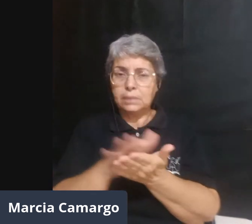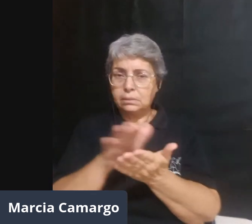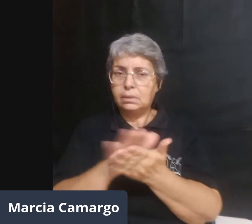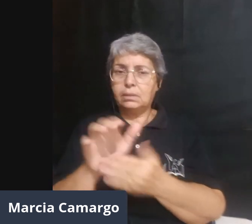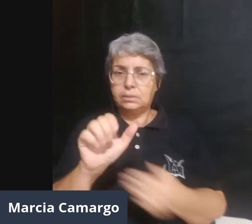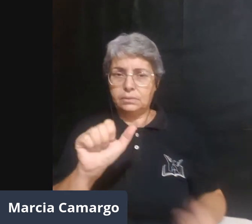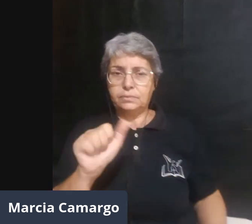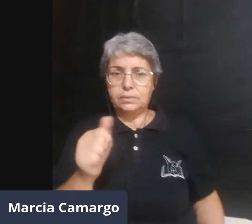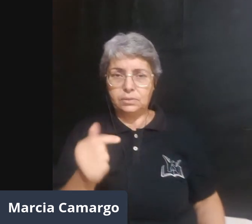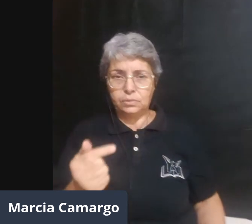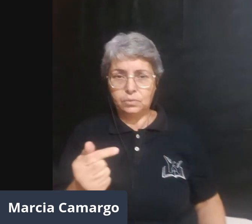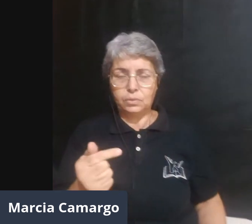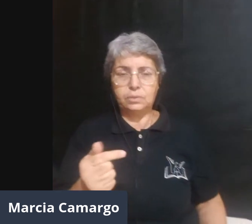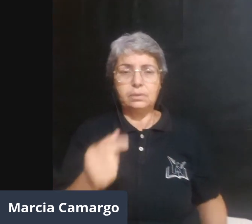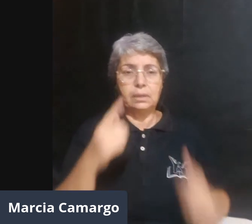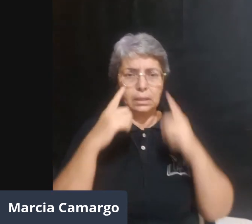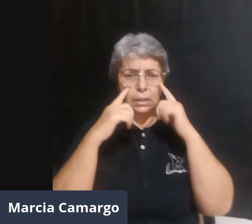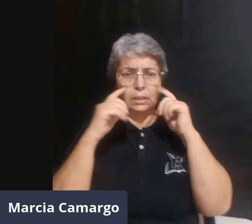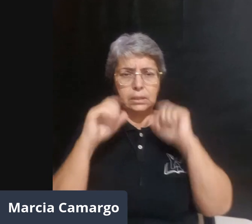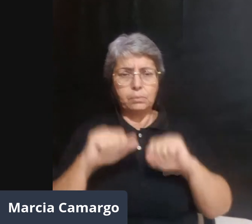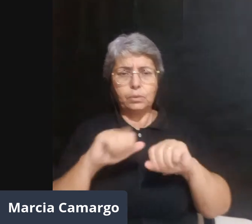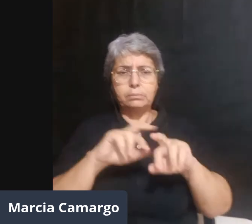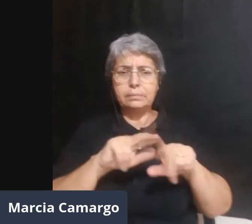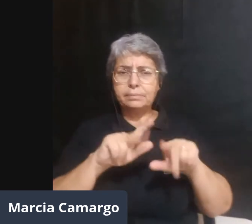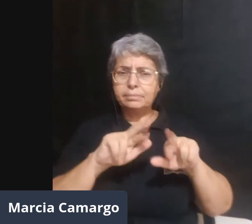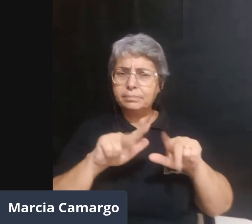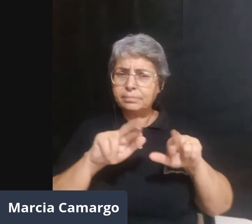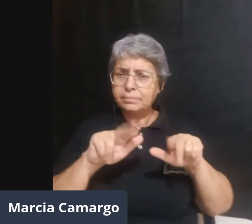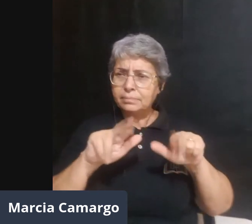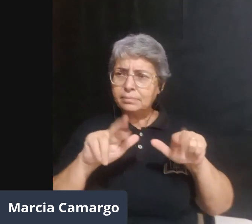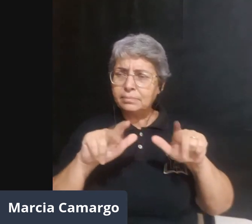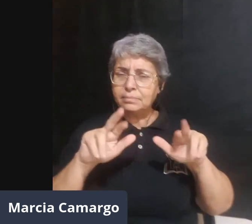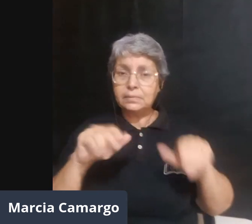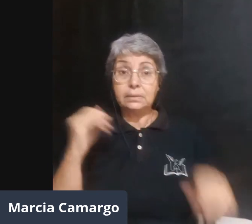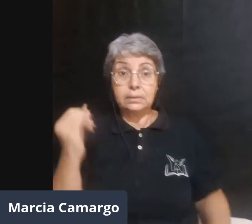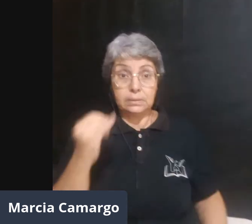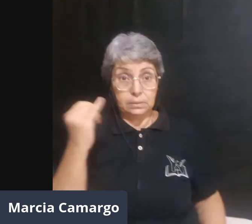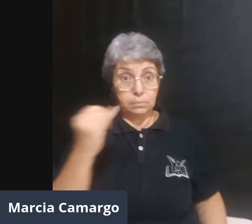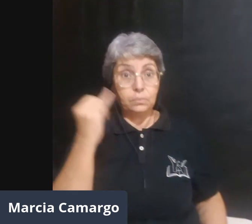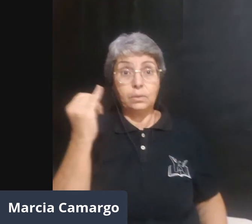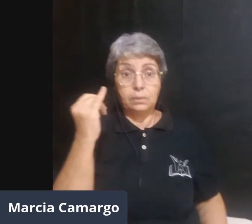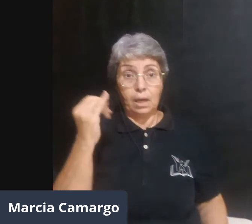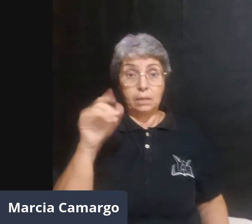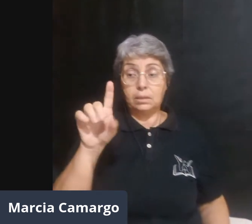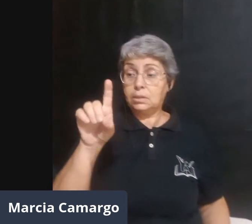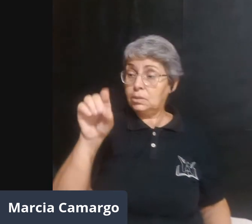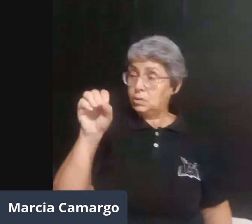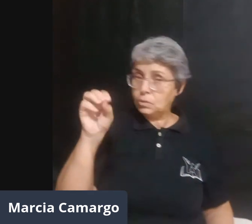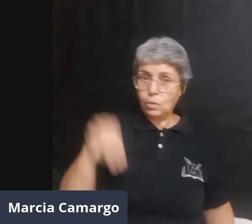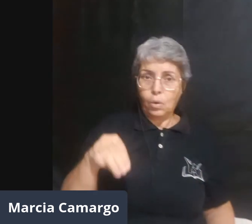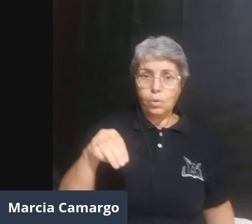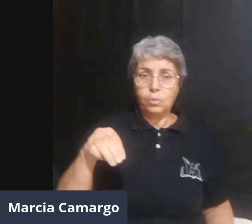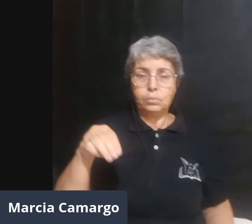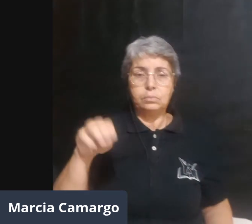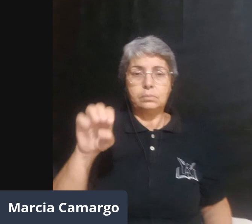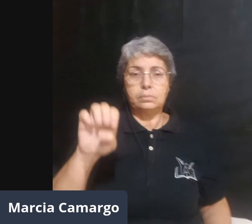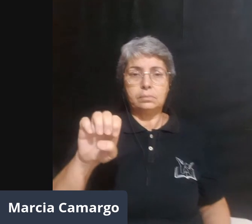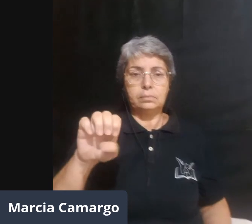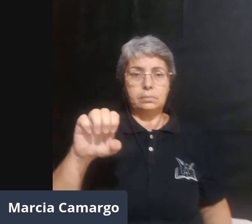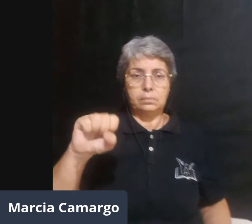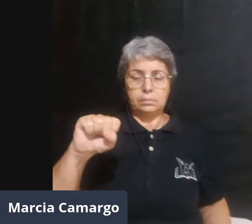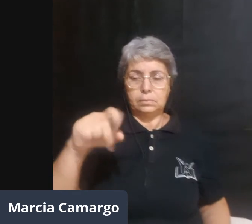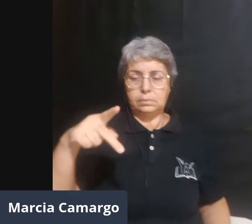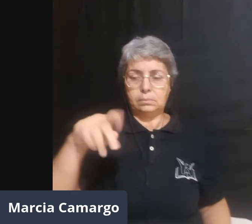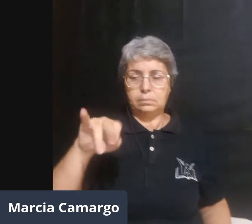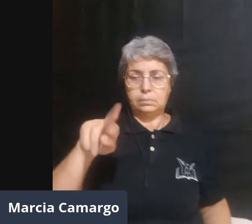Vale a pena ler para compreender melhor a importância desse dom para o remanescente. Debaixo do